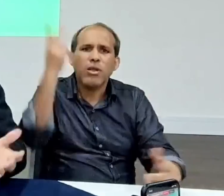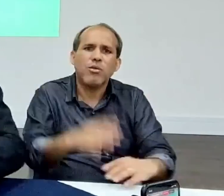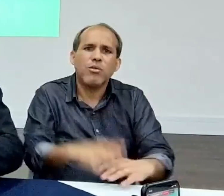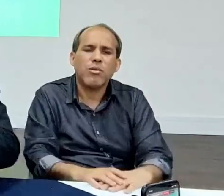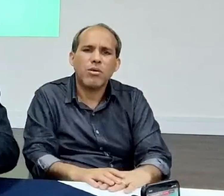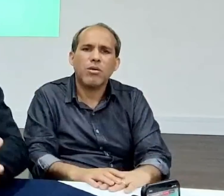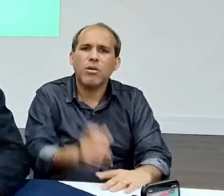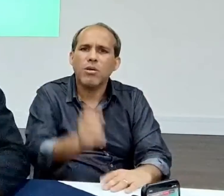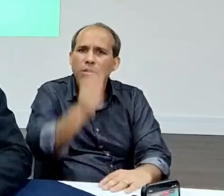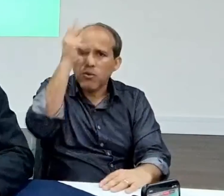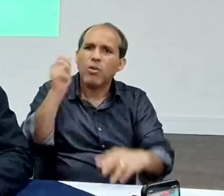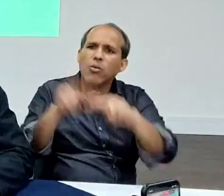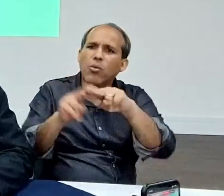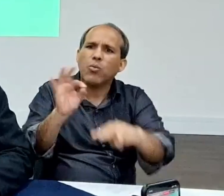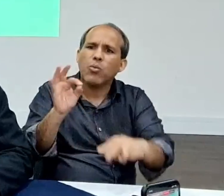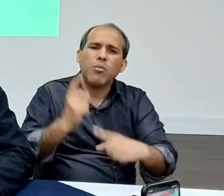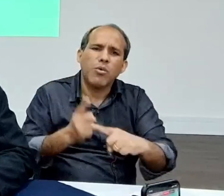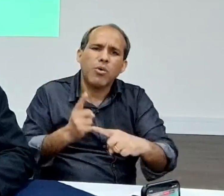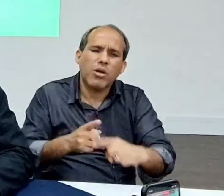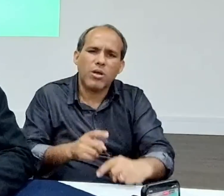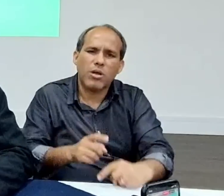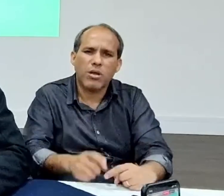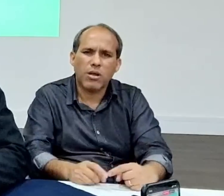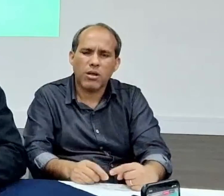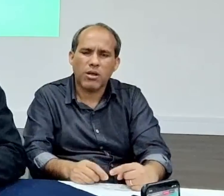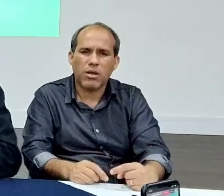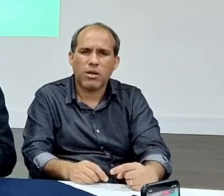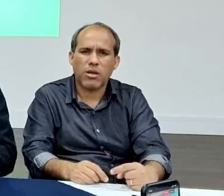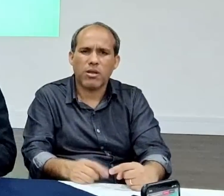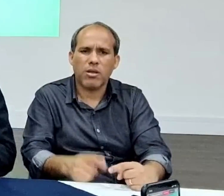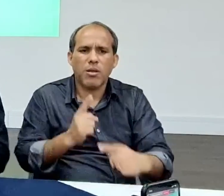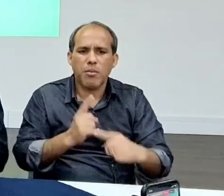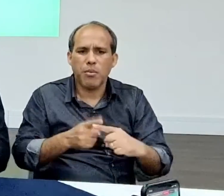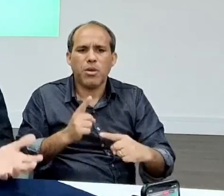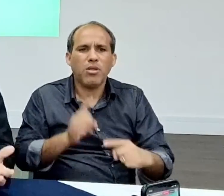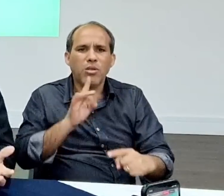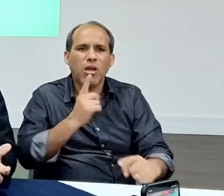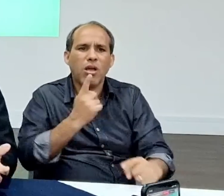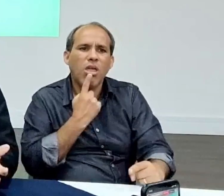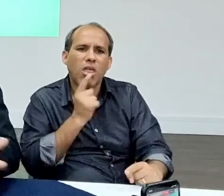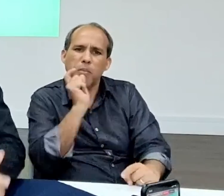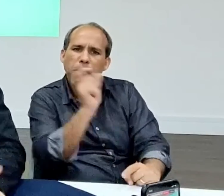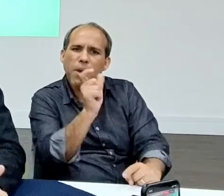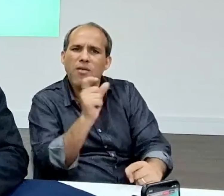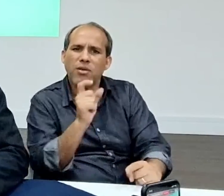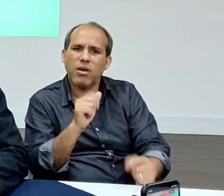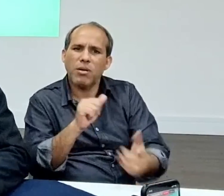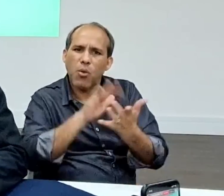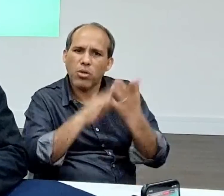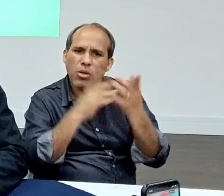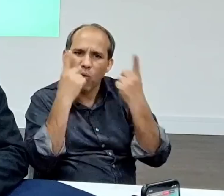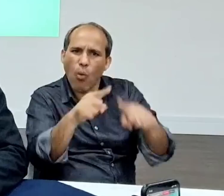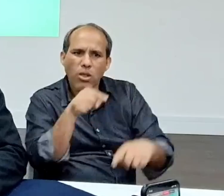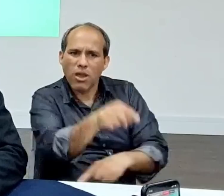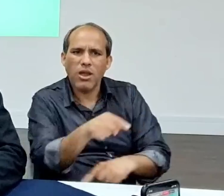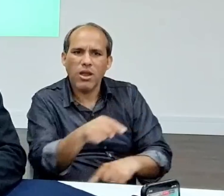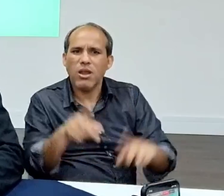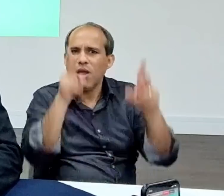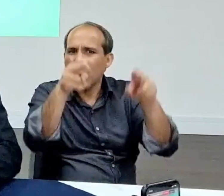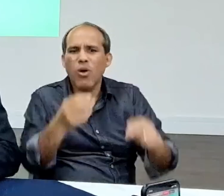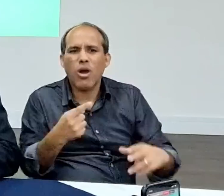esse prefeito não está preso também? Porque, por palavra, você não pode condenar alguém, igual uma